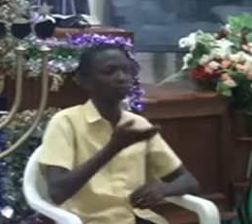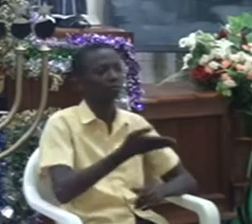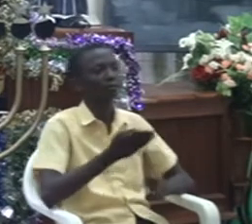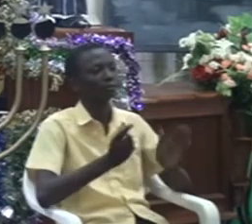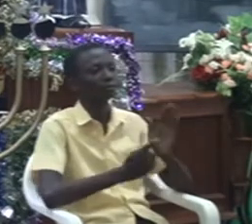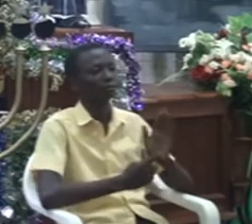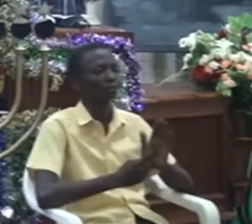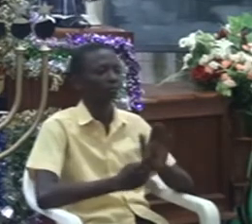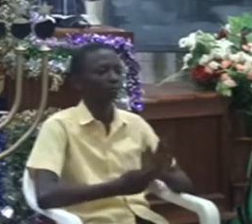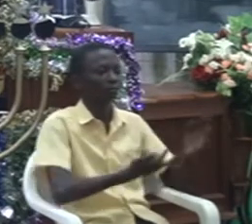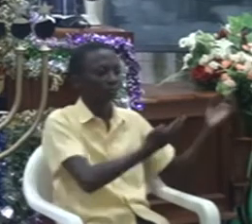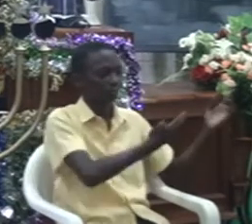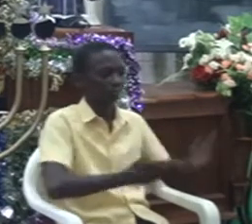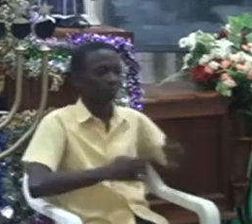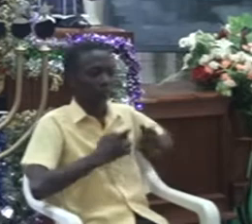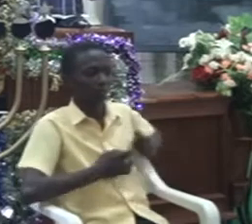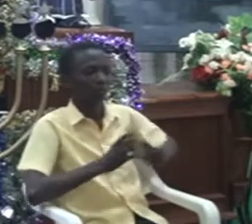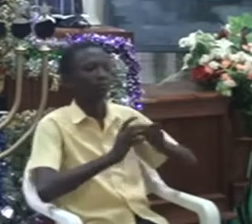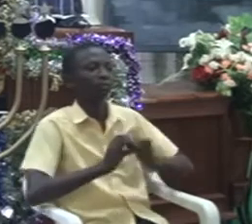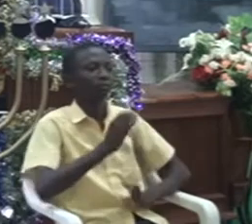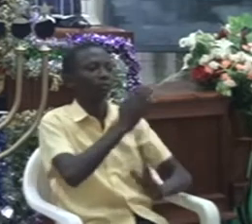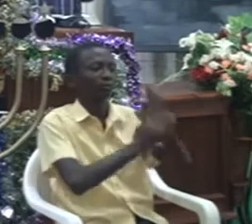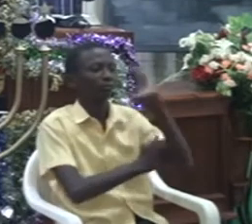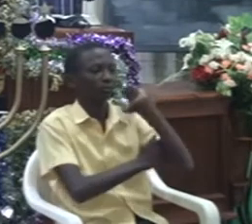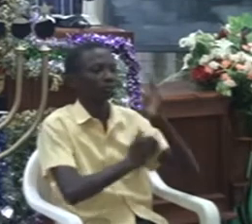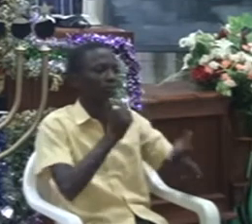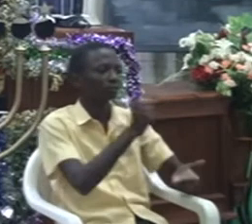présents, recevez la grâce de Dieu.